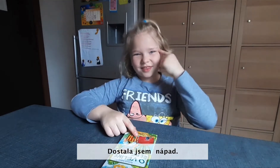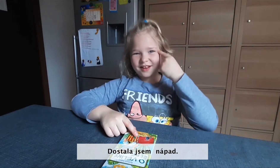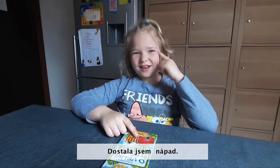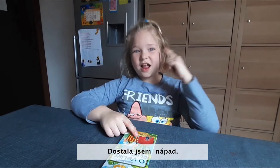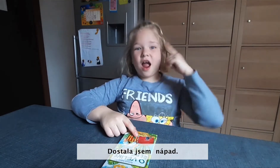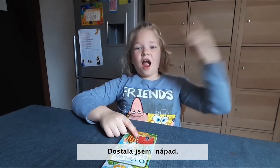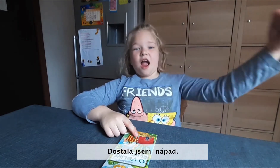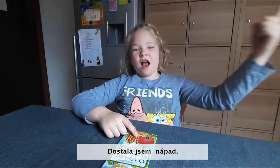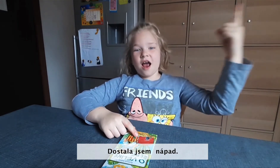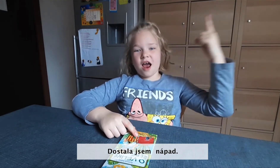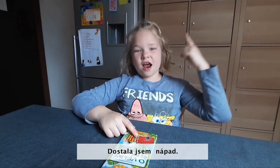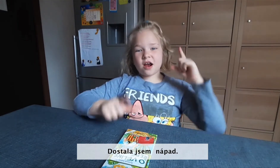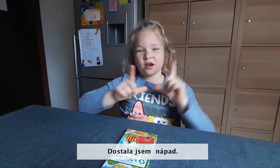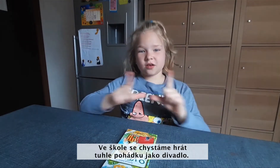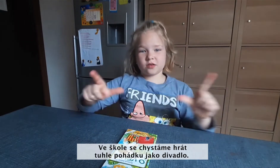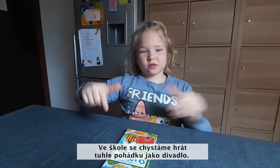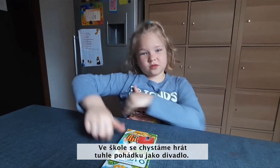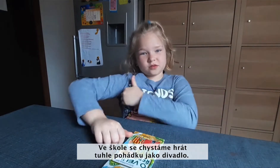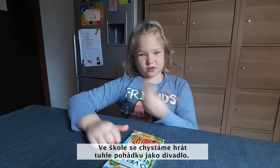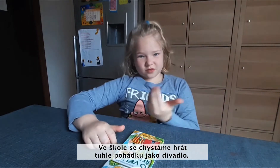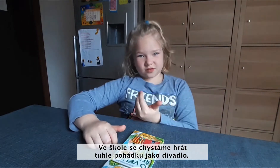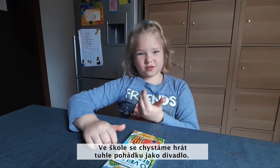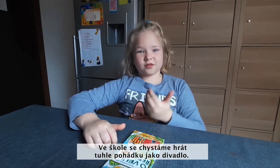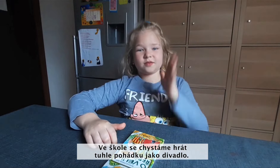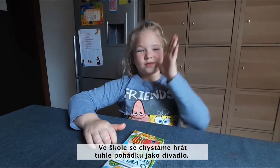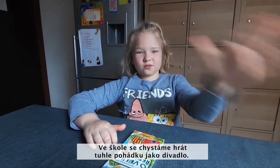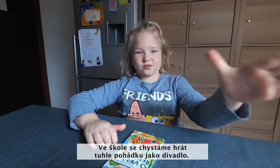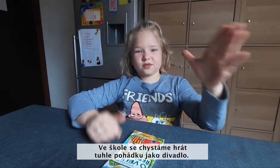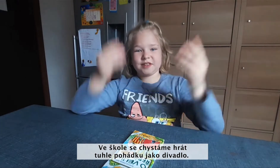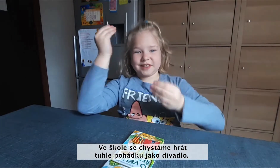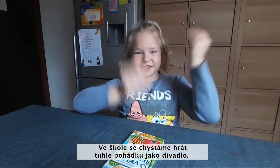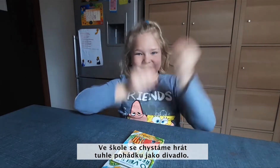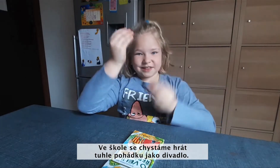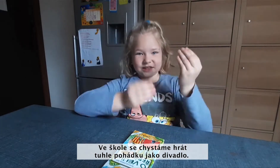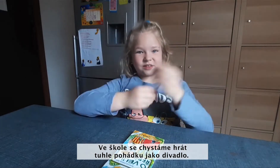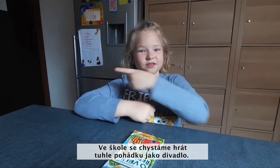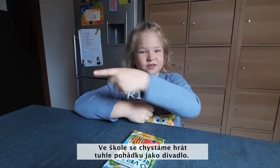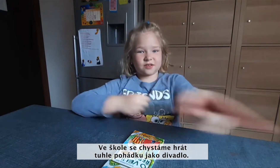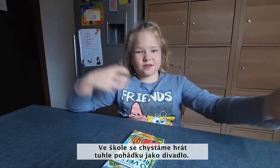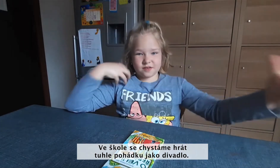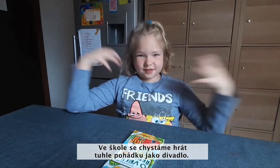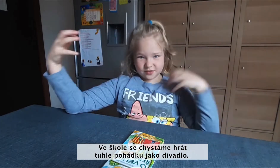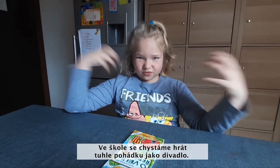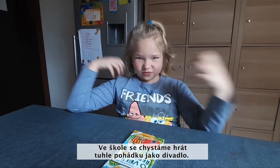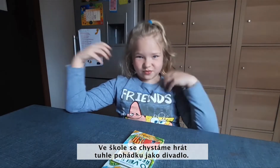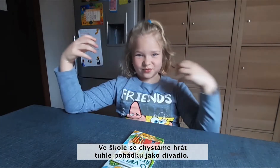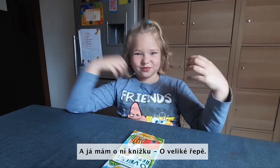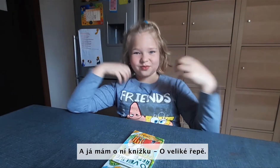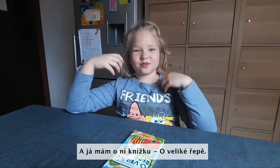Dostala jsem nápad. Ve škole se chystáme hrát tuhle pohádku jako divadlo. A já mám